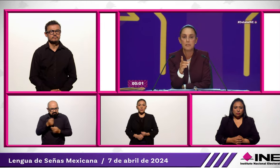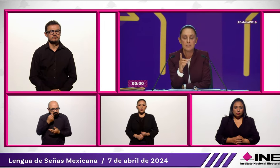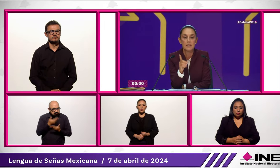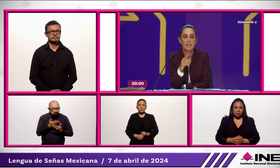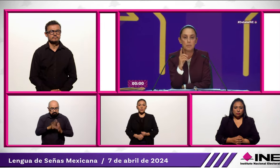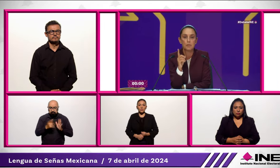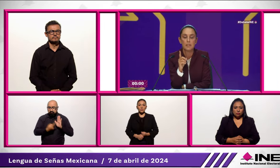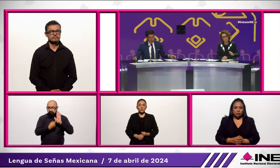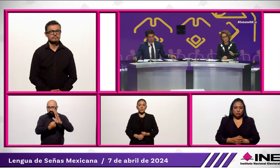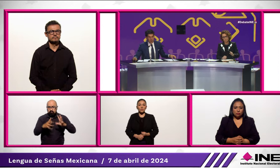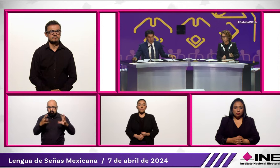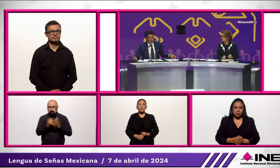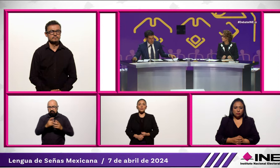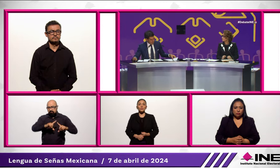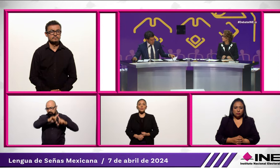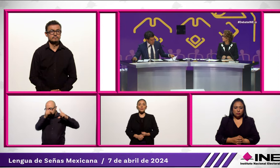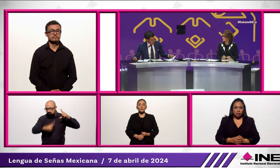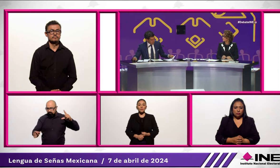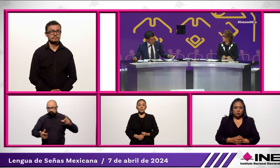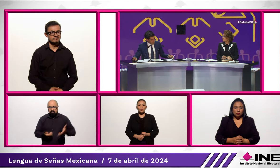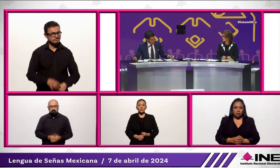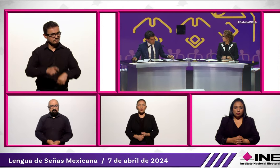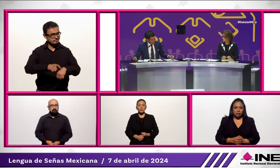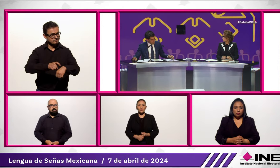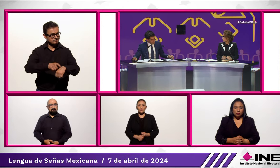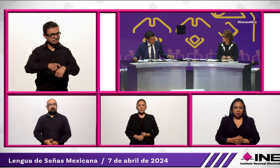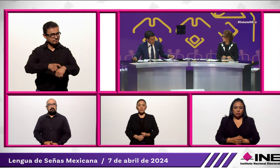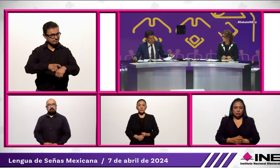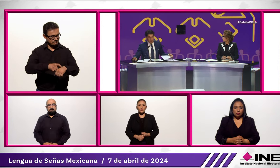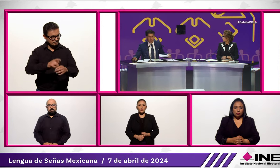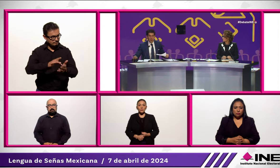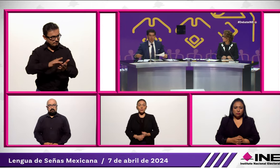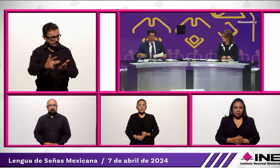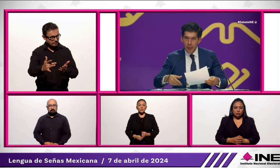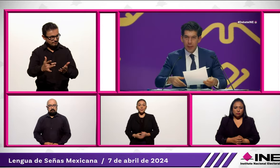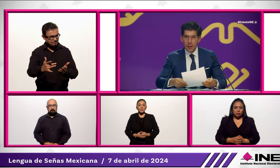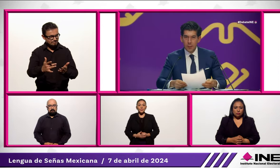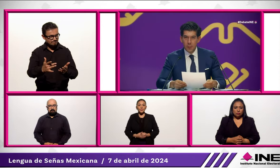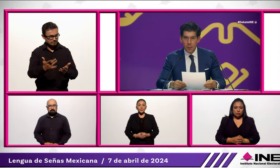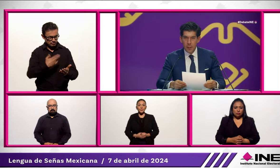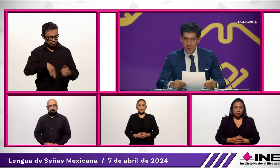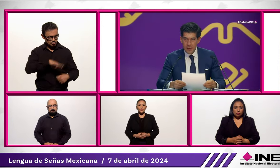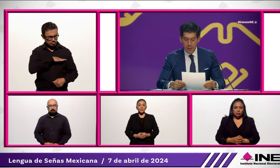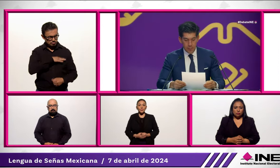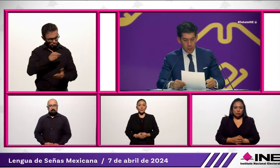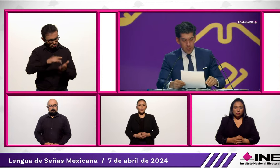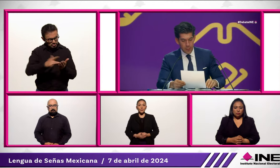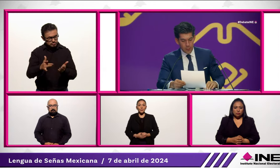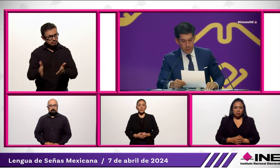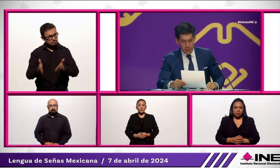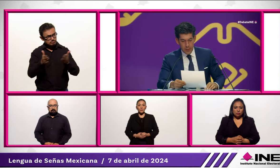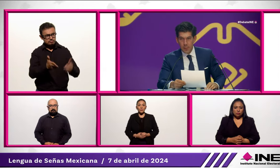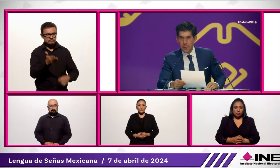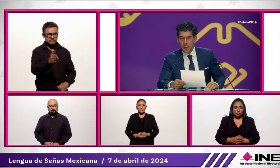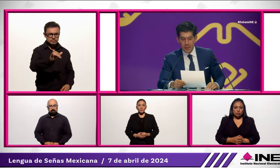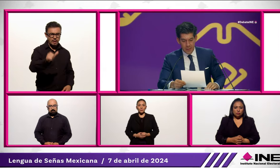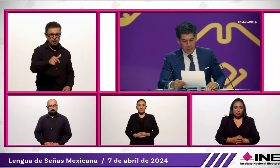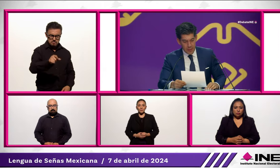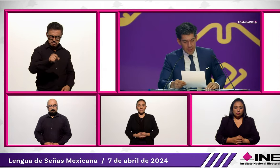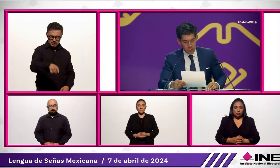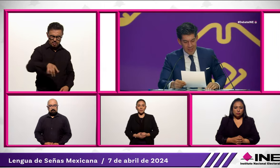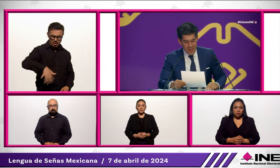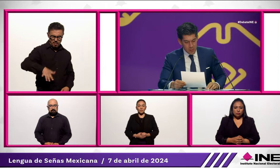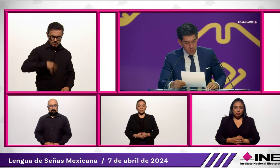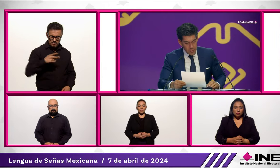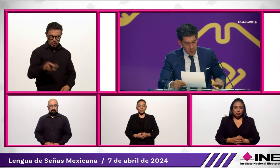las propuestas que tenemos a nivel nacional. Gracias, candidata. Muchas gracias, candidata Claudia Sheinbaum. Para el candidato Jorge Máynez, le repito la pregunta, es la misma para las